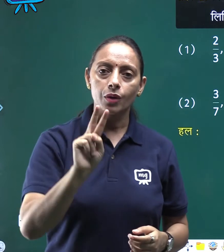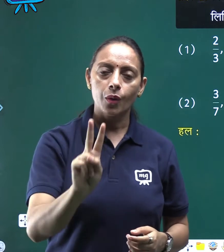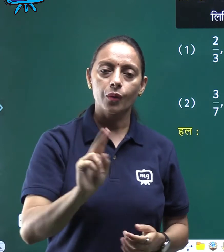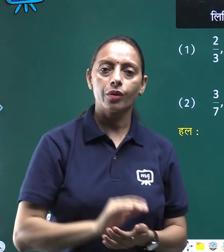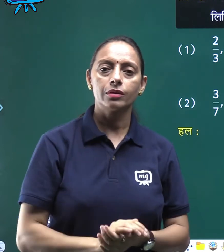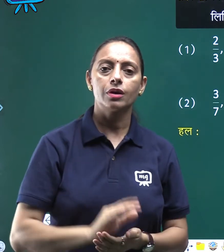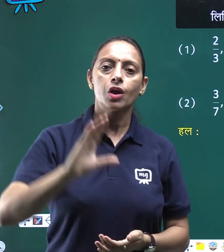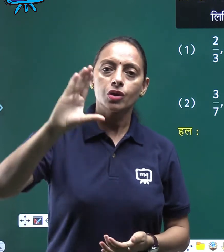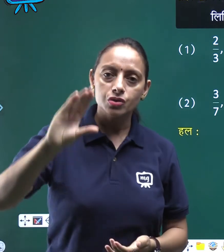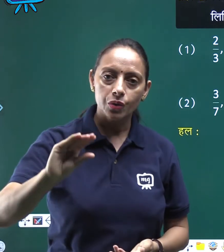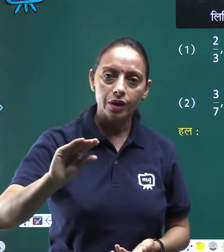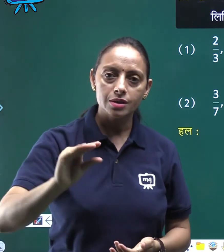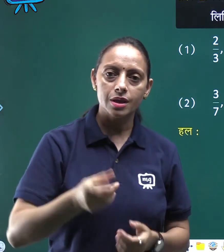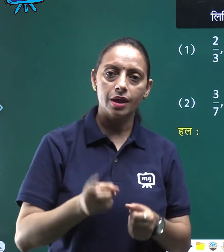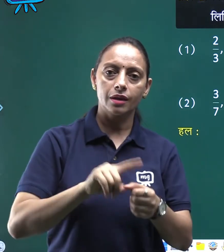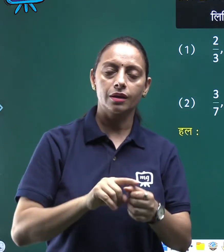छोटे से